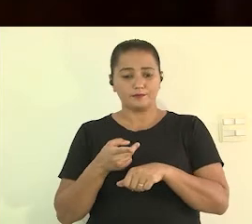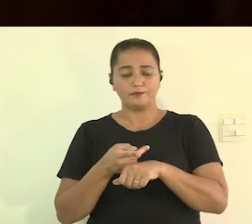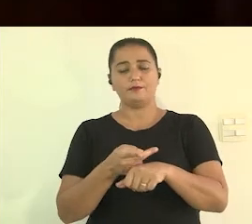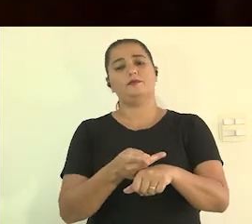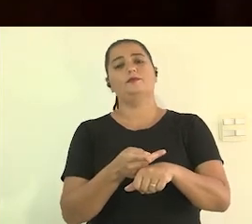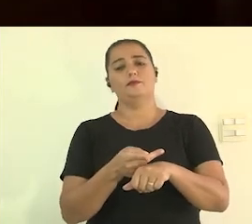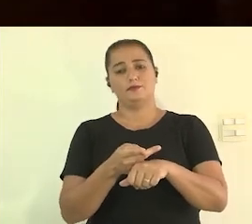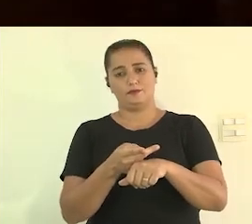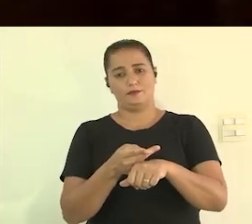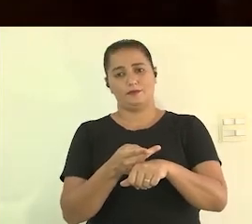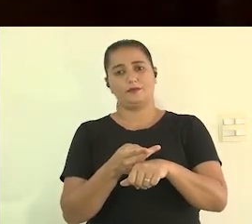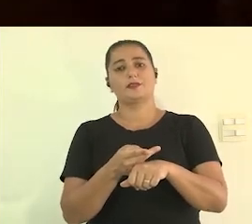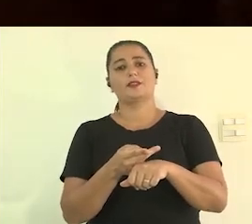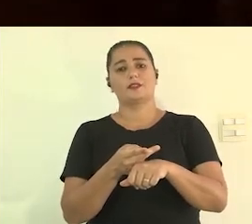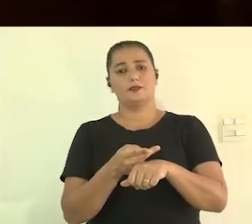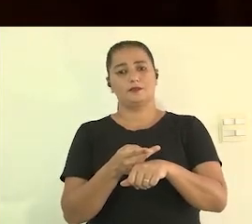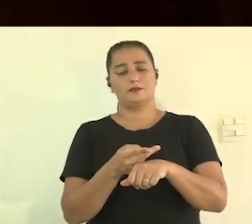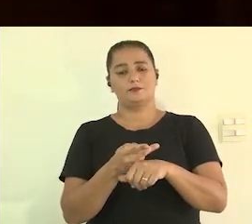de